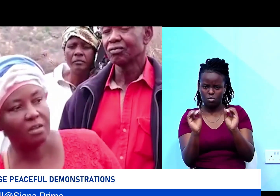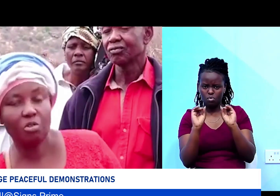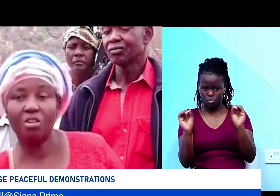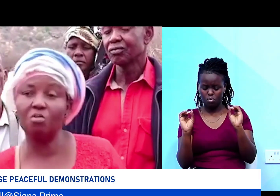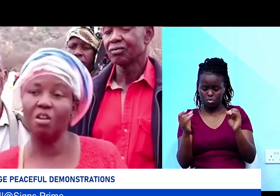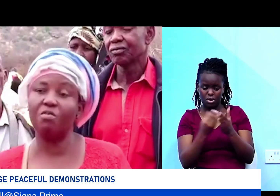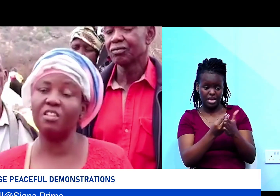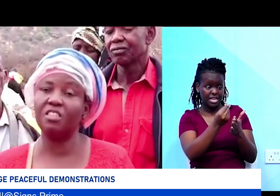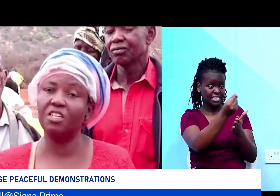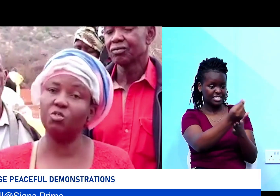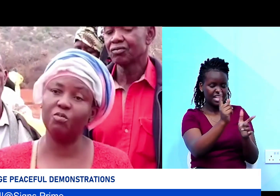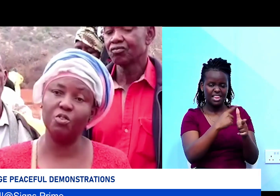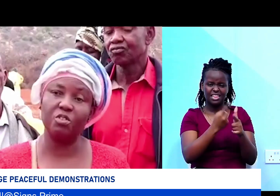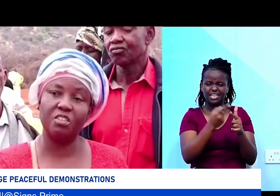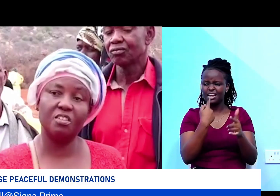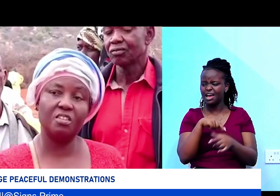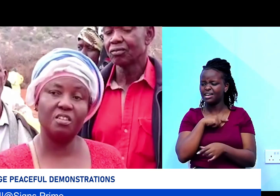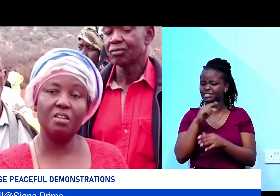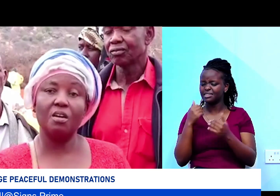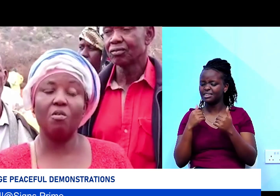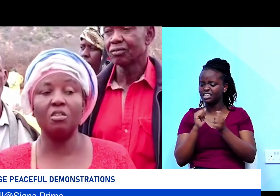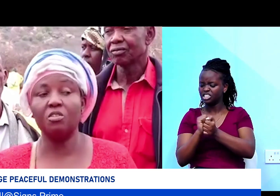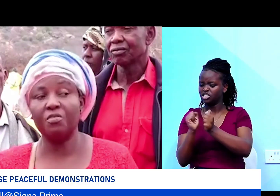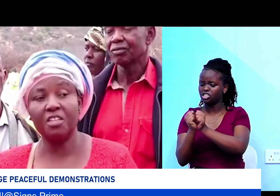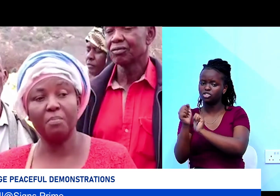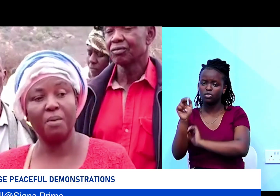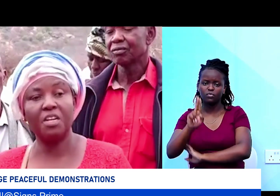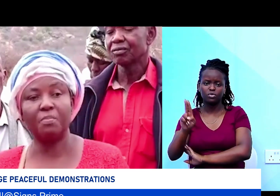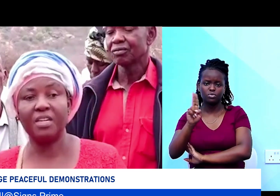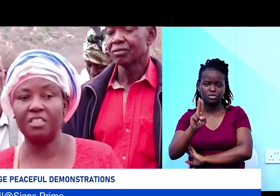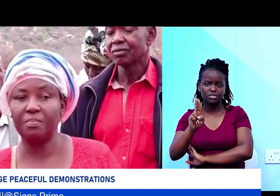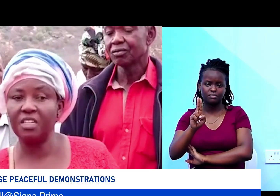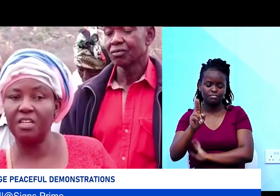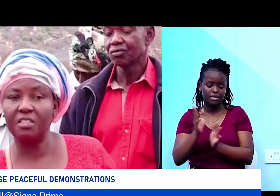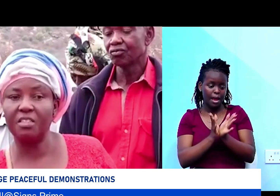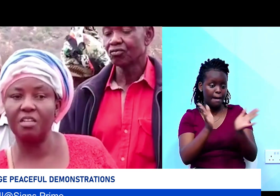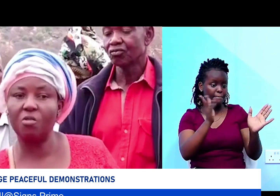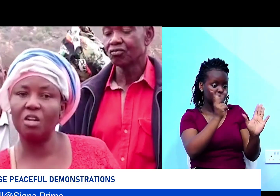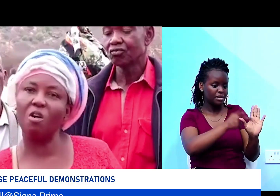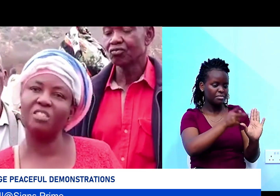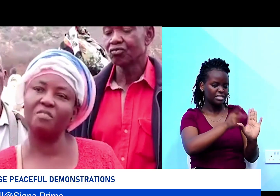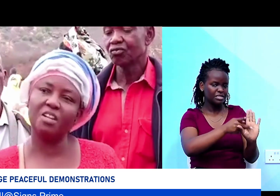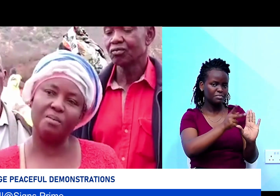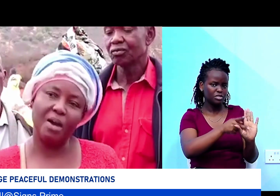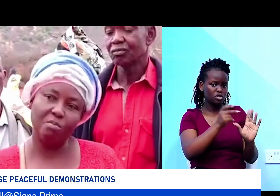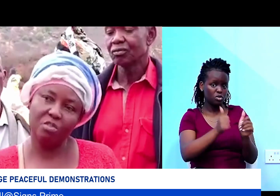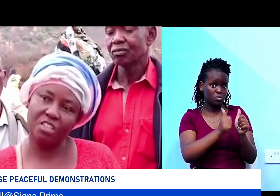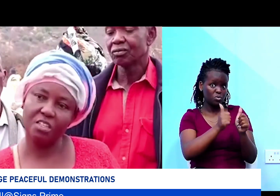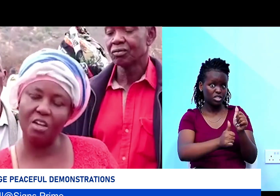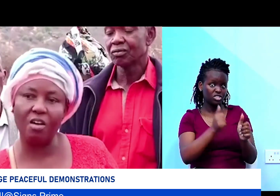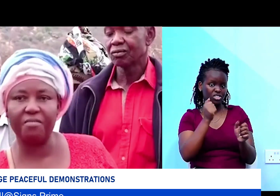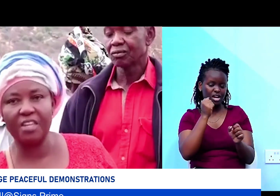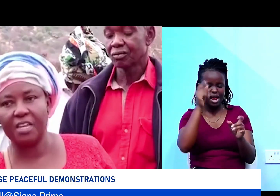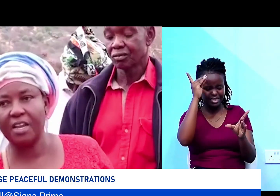ndio tukakuja kufanya change of use. Walitufanyia public participation zenye walikuwa washafanya maamuzi na wakafanya kila